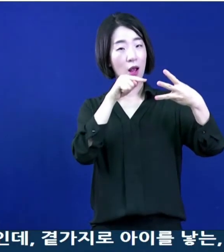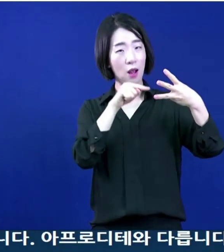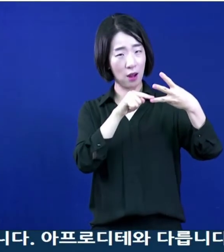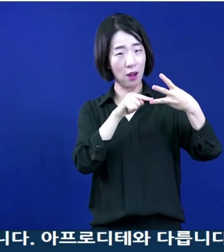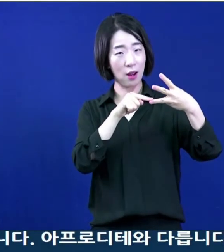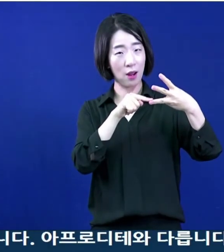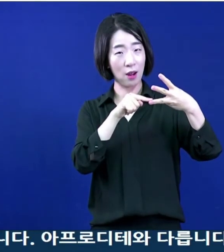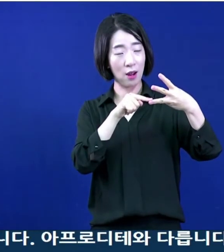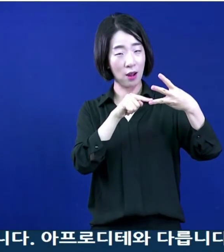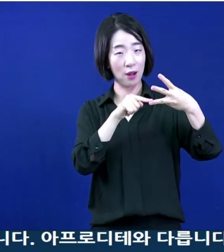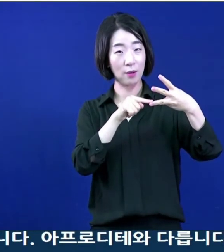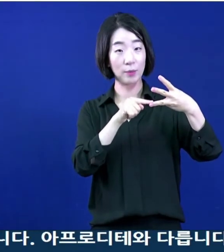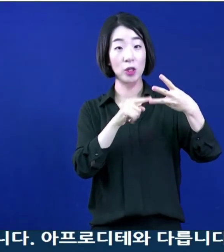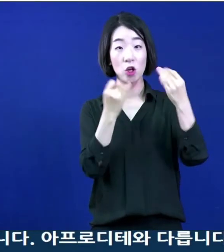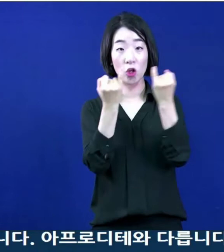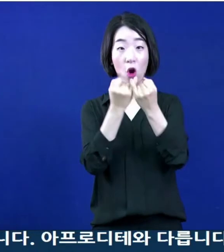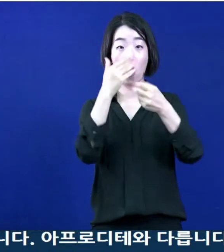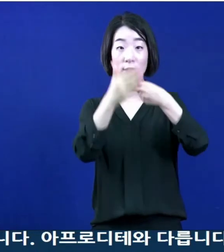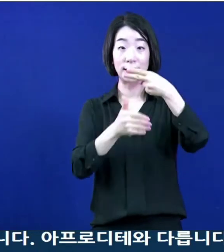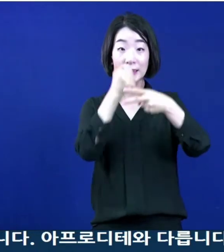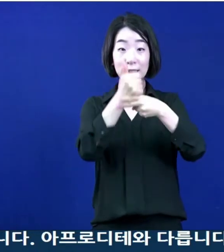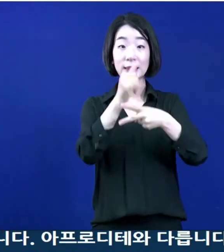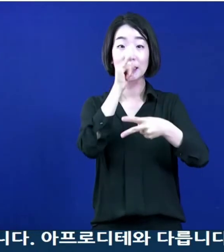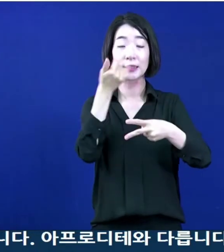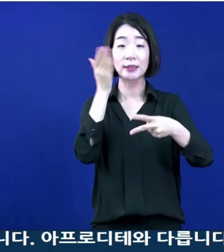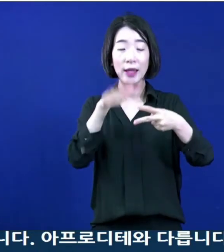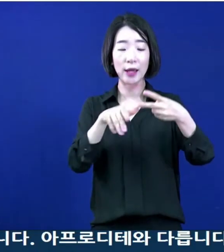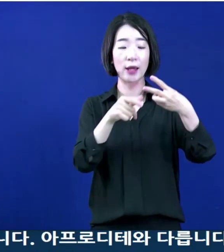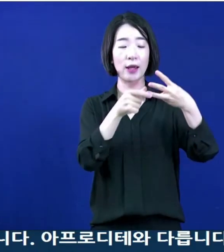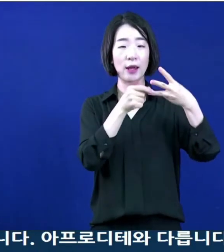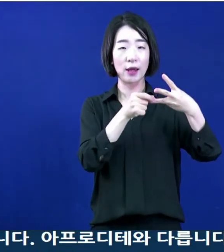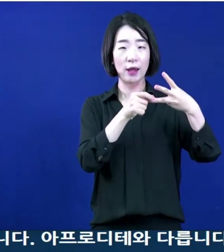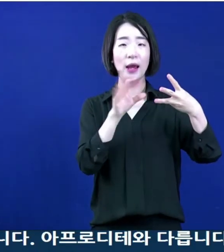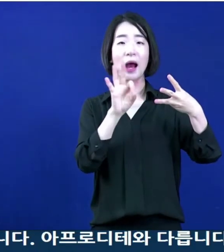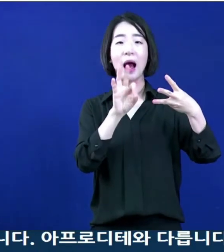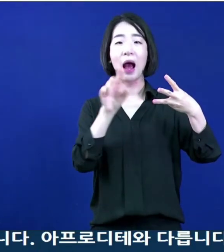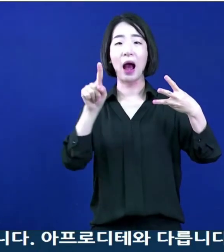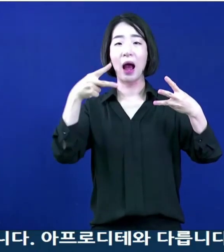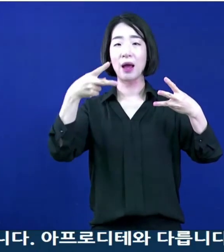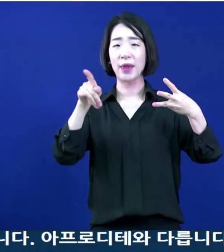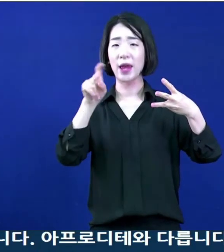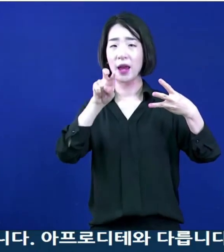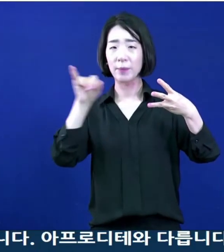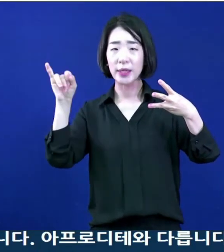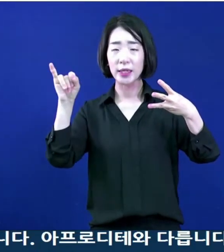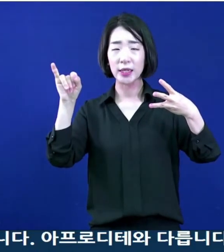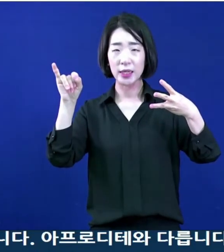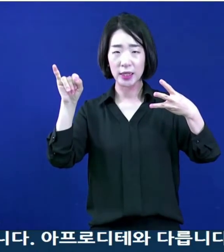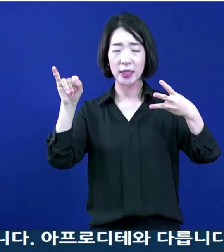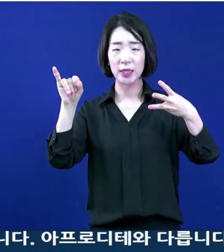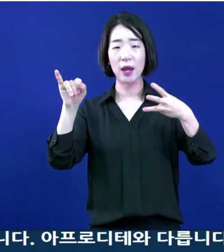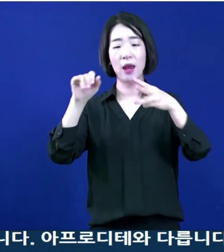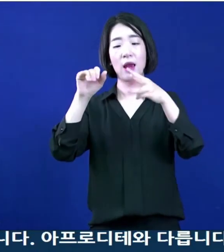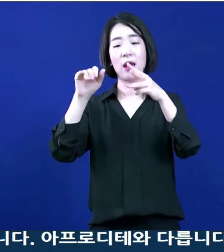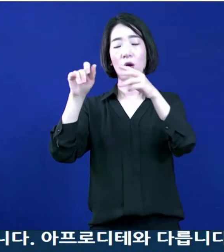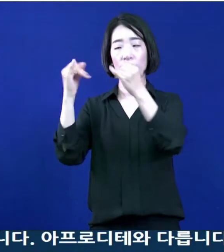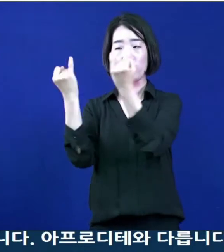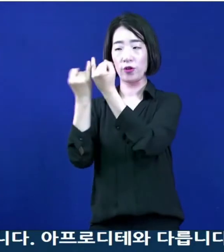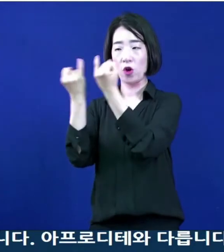있는 도시라고요? 아데미가 점령하고 있었습니다. 자, 아데미